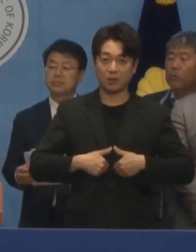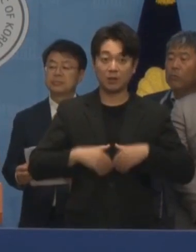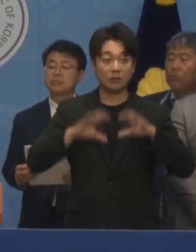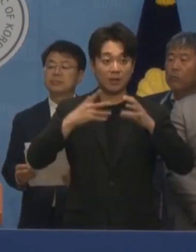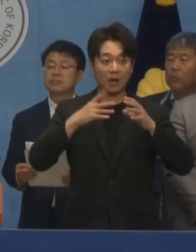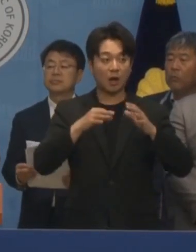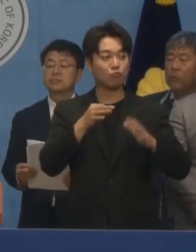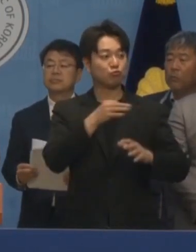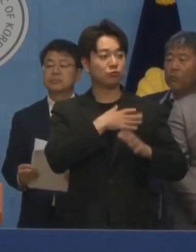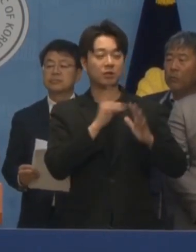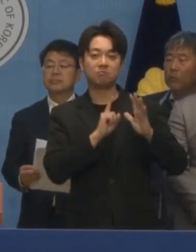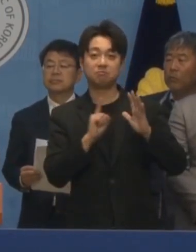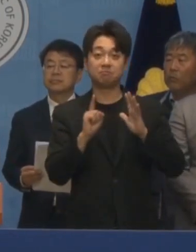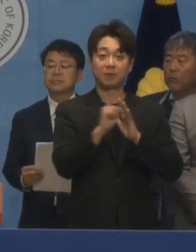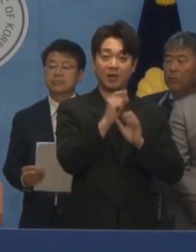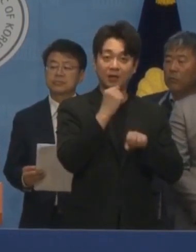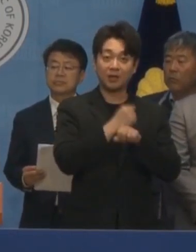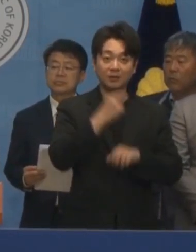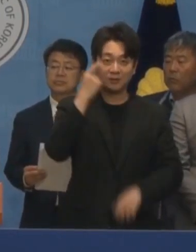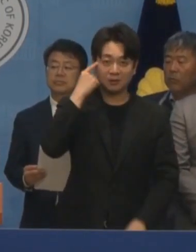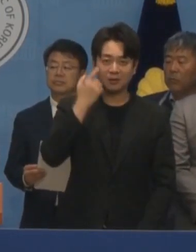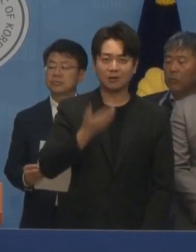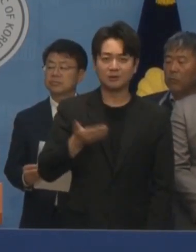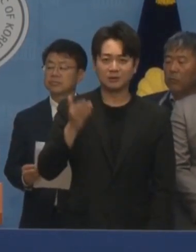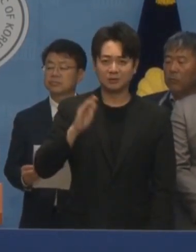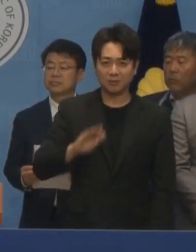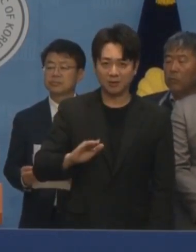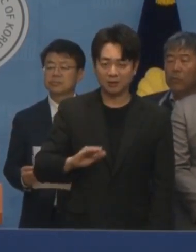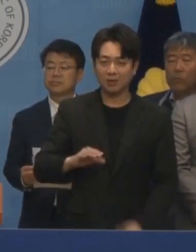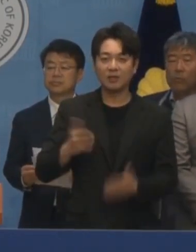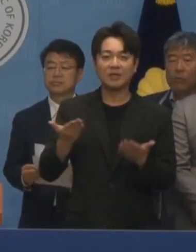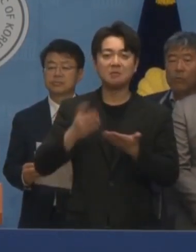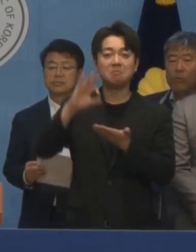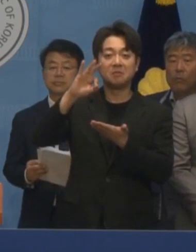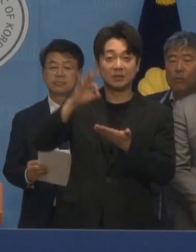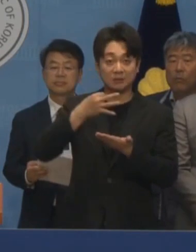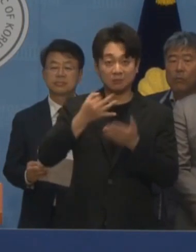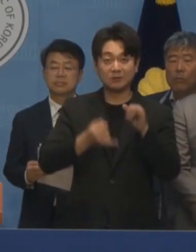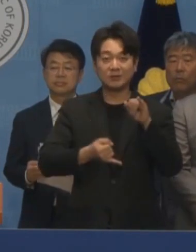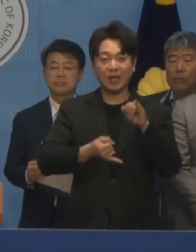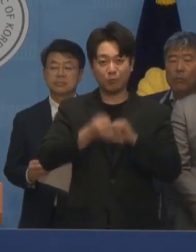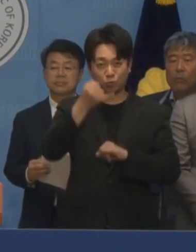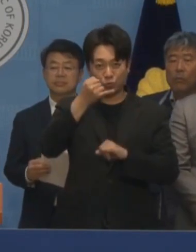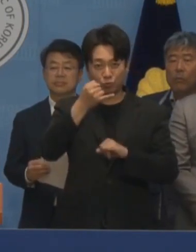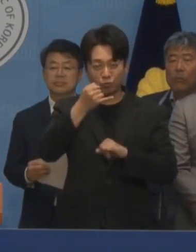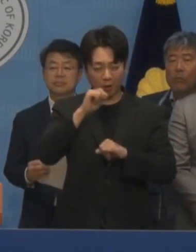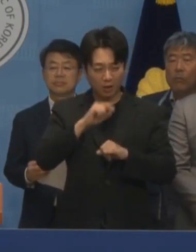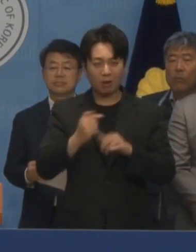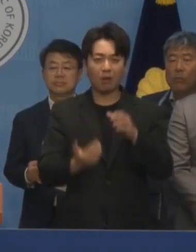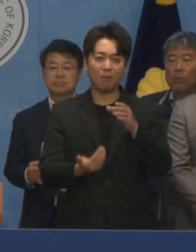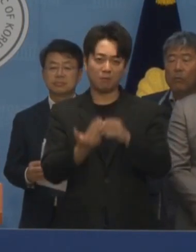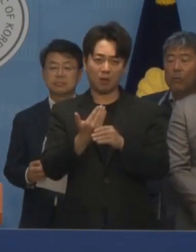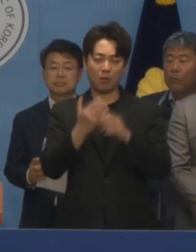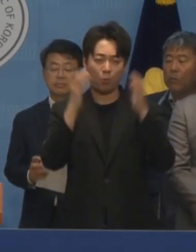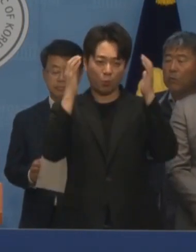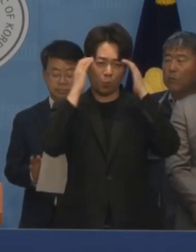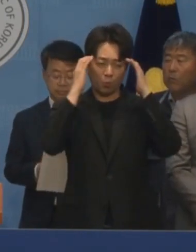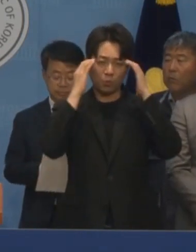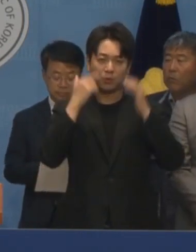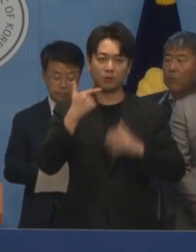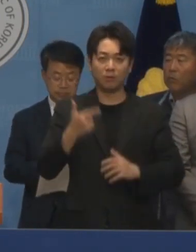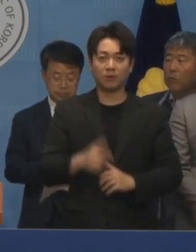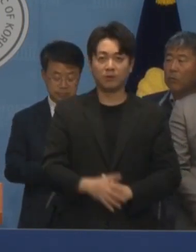생각하지만은 아직도 이런 임금 체불에 시달리는 노동자들이 많습니다. 금년